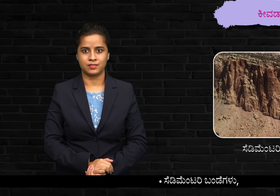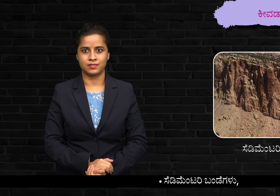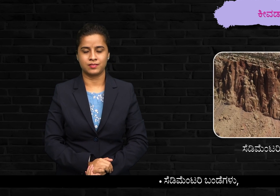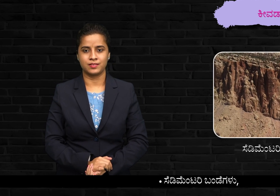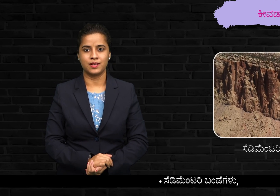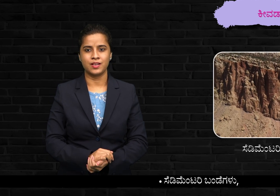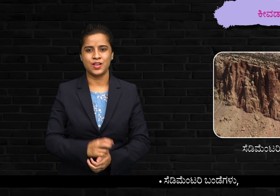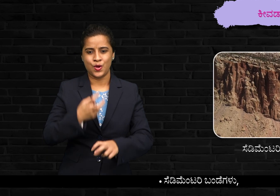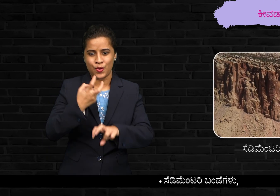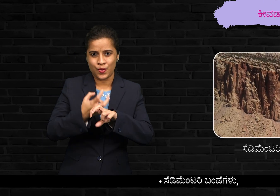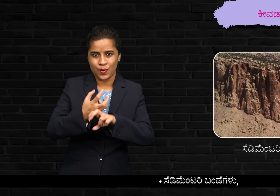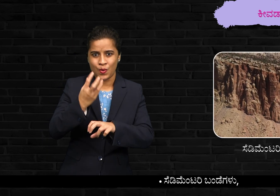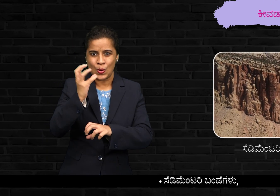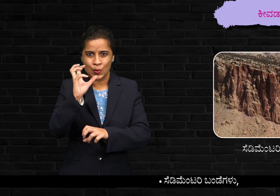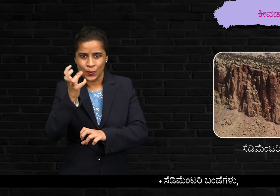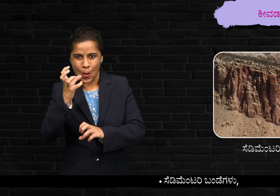ಸೆಡಿಮೆಂಟರಿ ಬಂಡೆಗಳು,